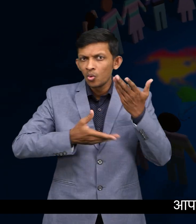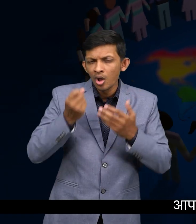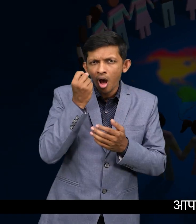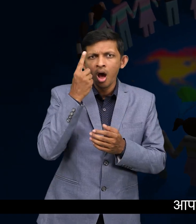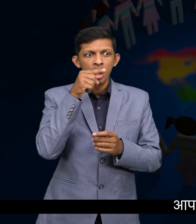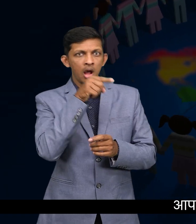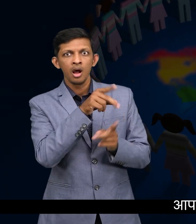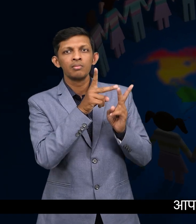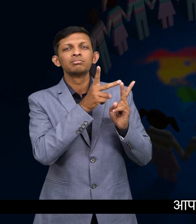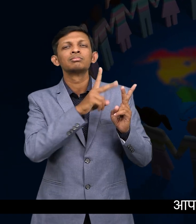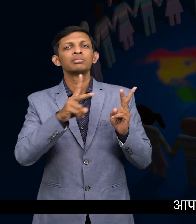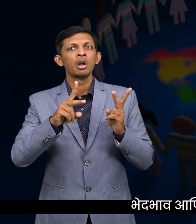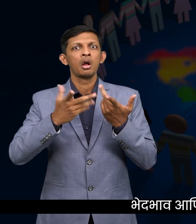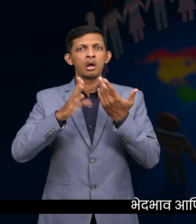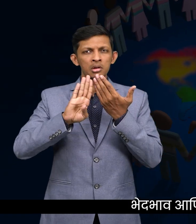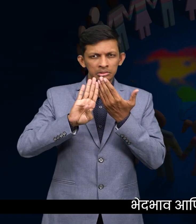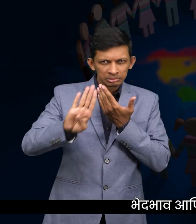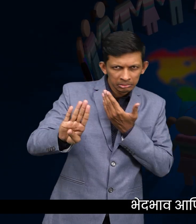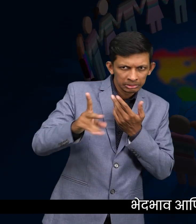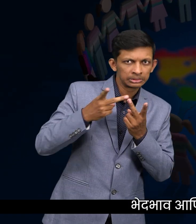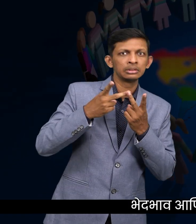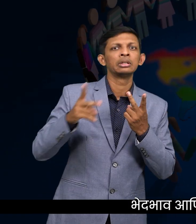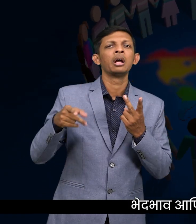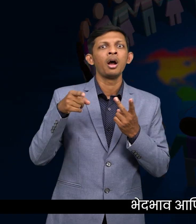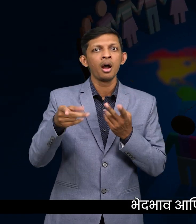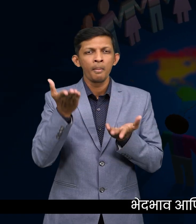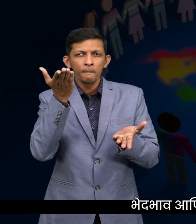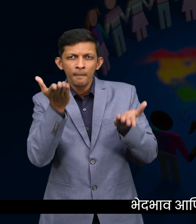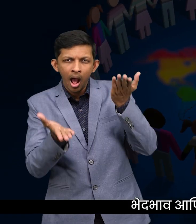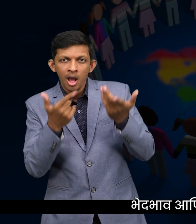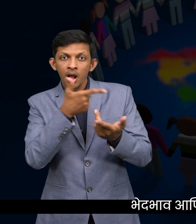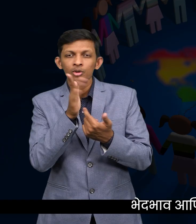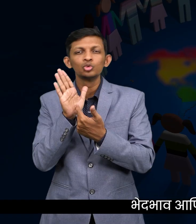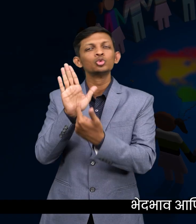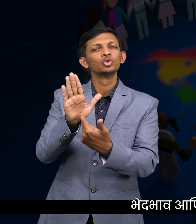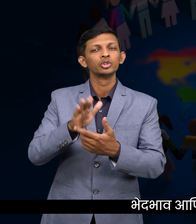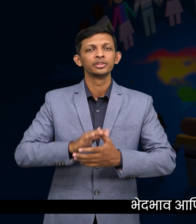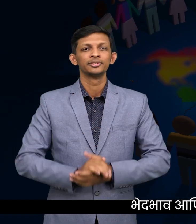आपण अनुक्रमे विविधता, भेदभाव आणि असमानता समजून घेऊया.